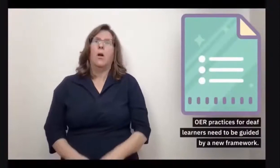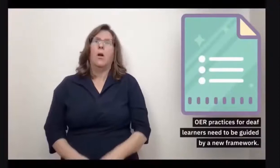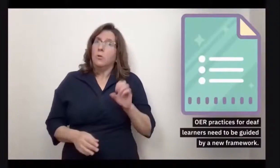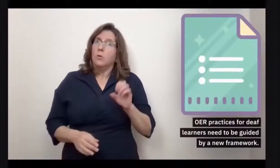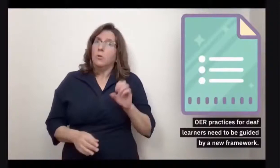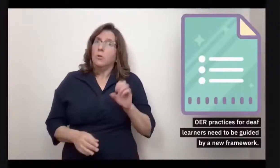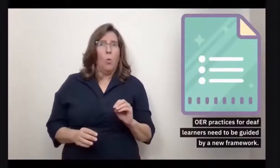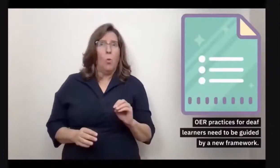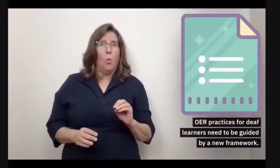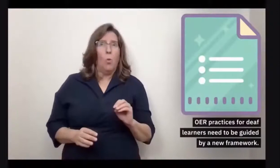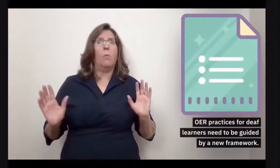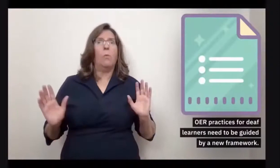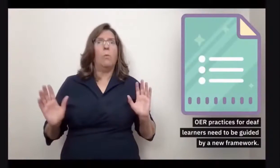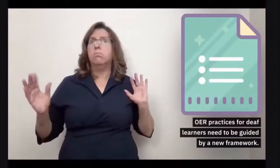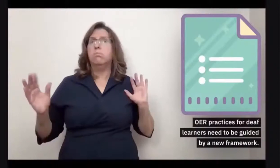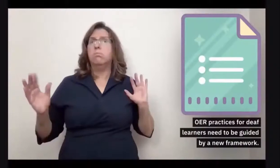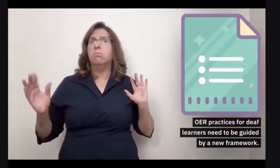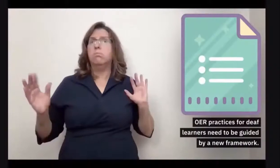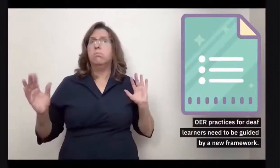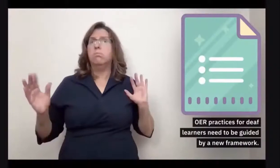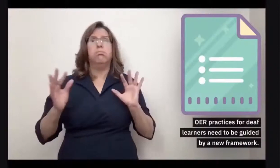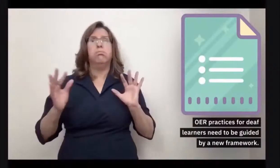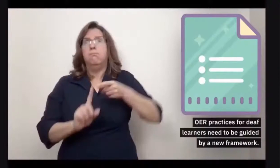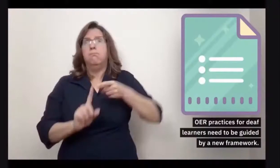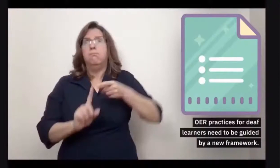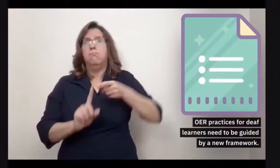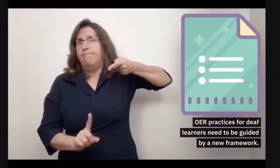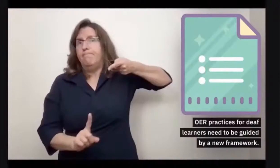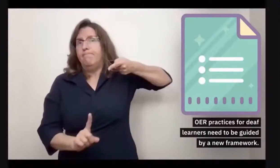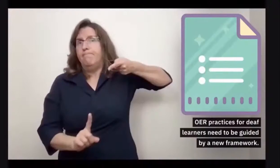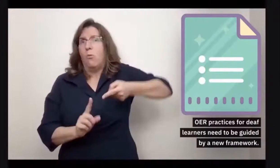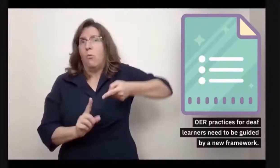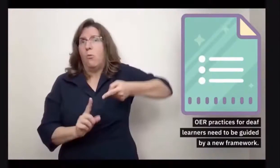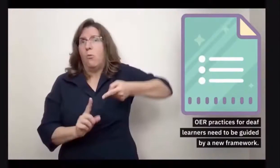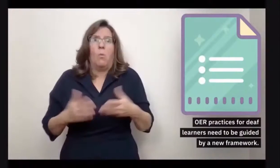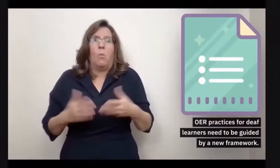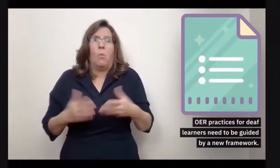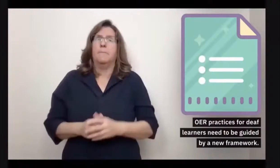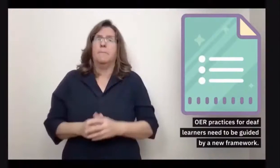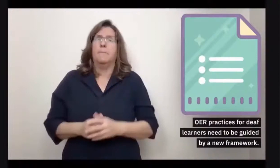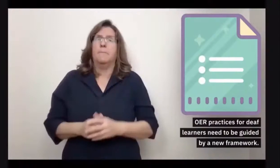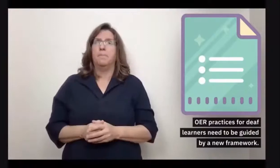Un marco de trabajo que incorpore los principios del diseño universal,